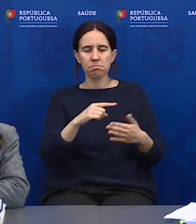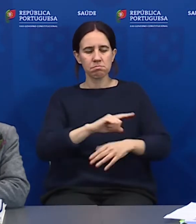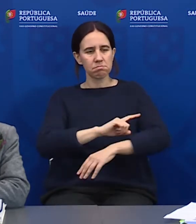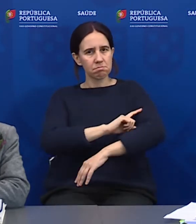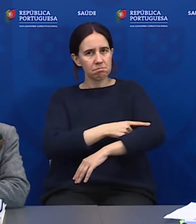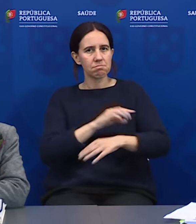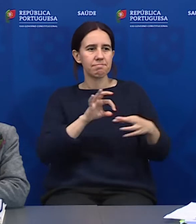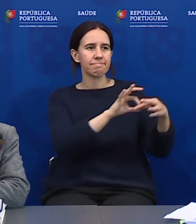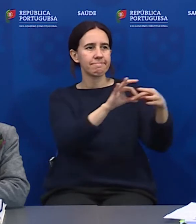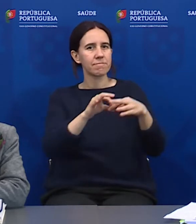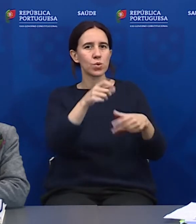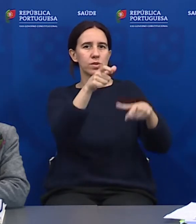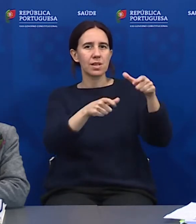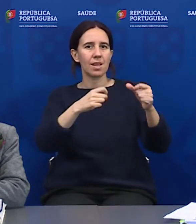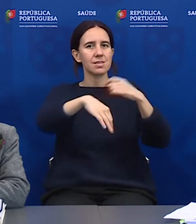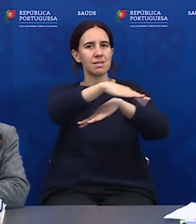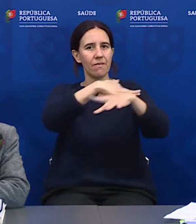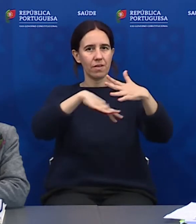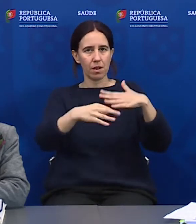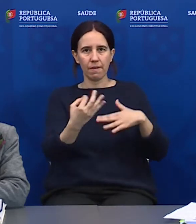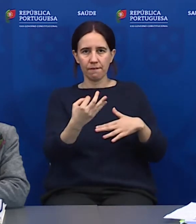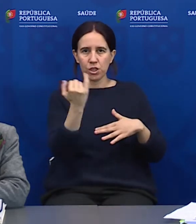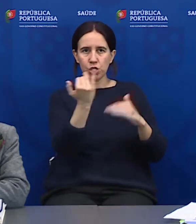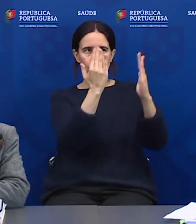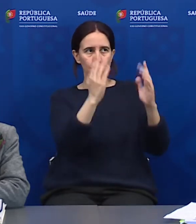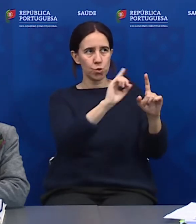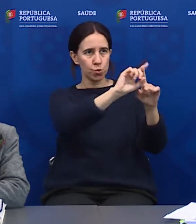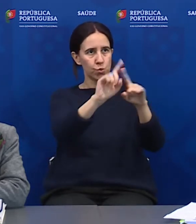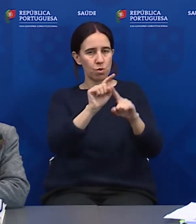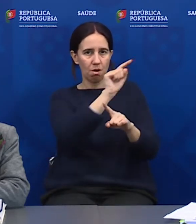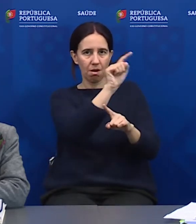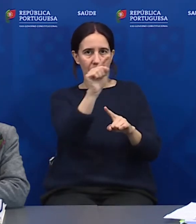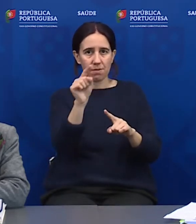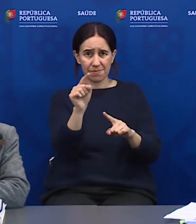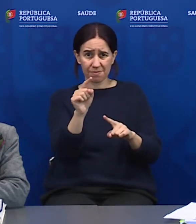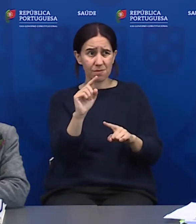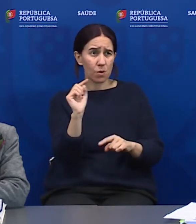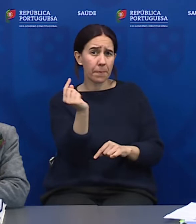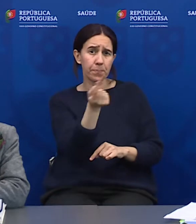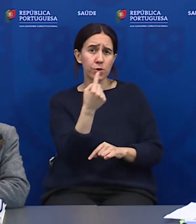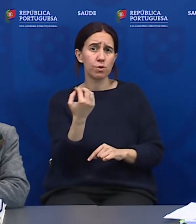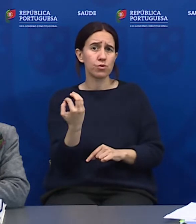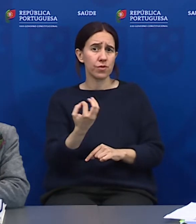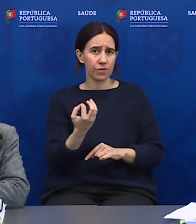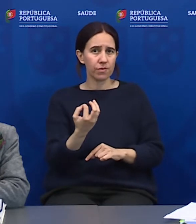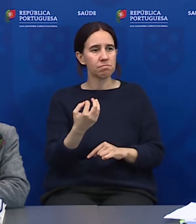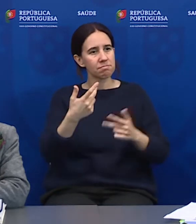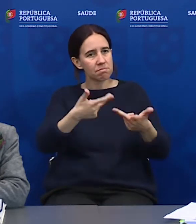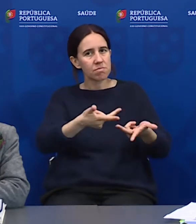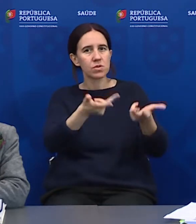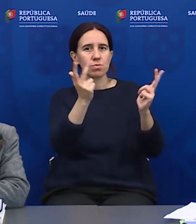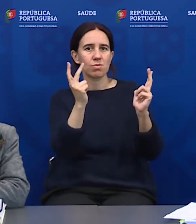sociedade civil, à mobilização das diferentes instituições, todos aqueles que se têm